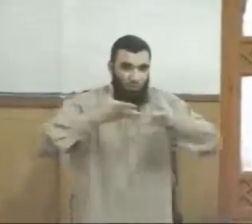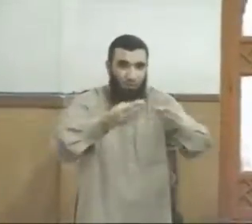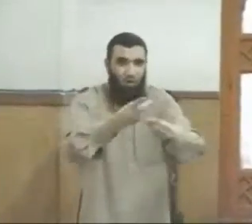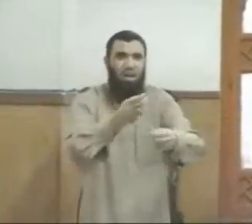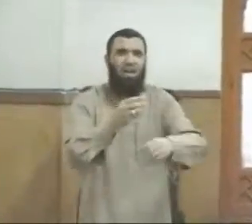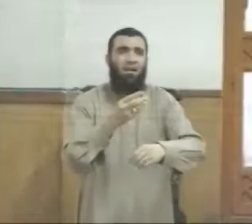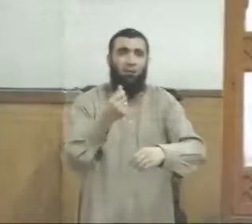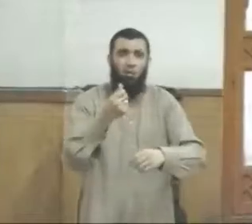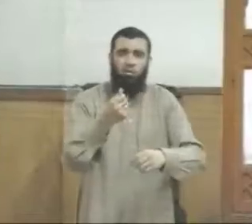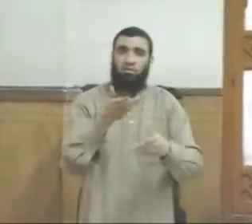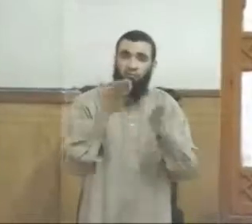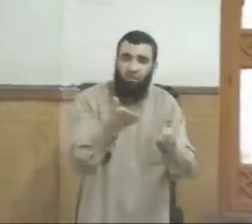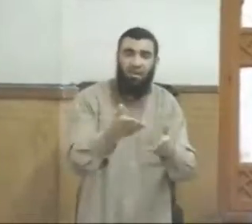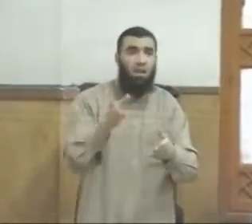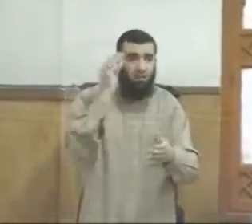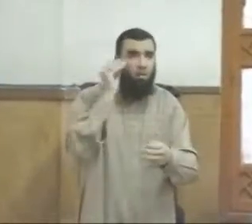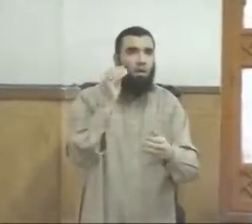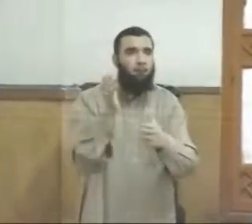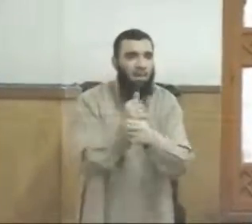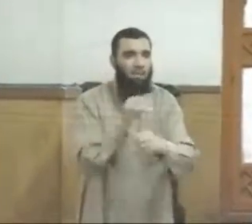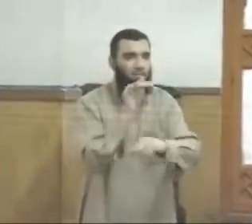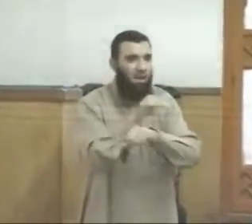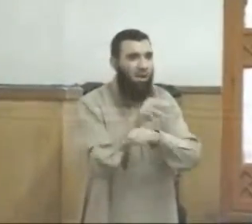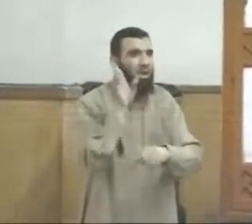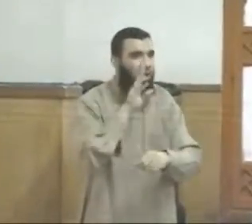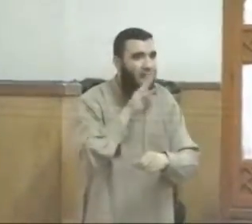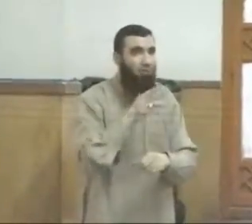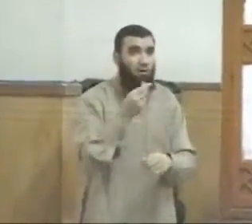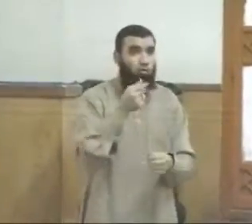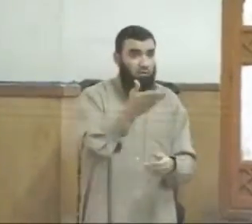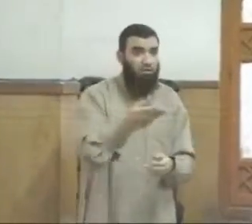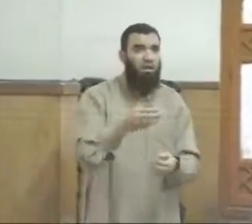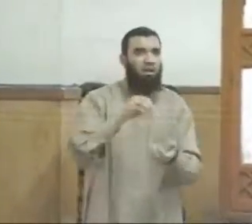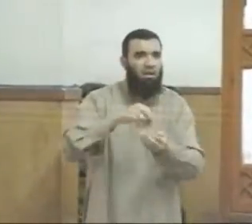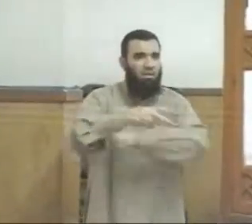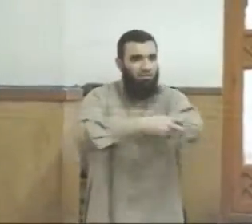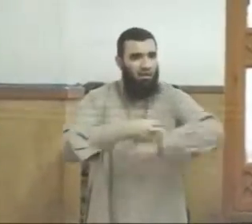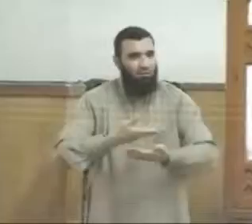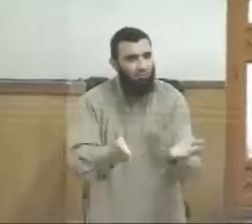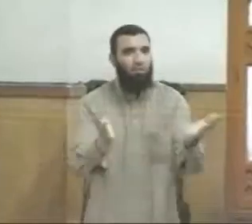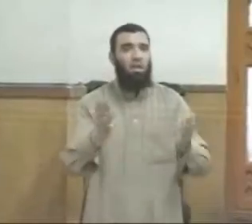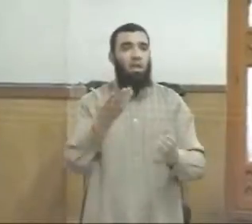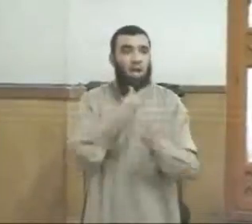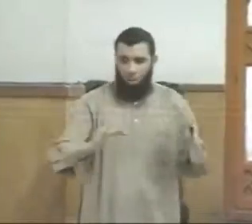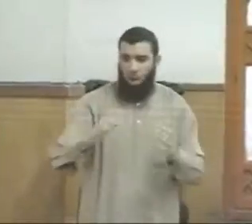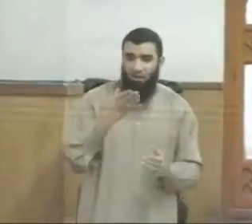قدر ما أعطاك الله من سلطان، قدر ما أعطاك الله من ولد، لا يملك الله نفسا